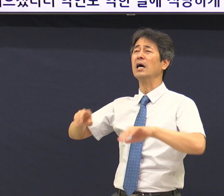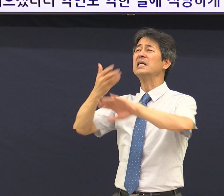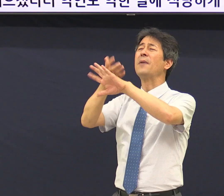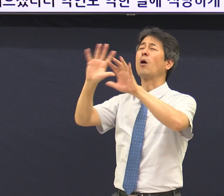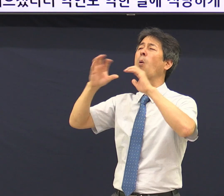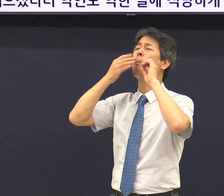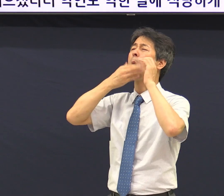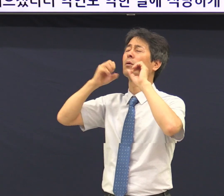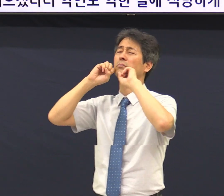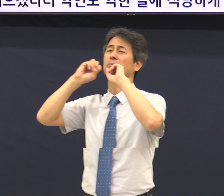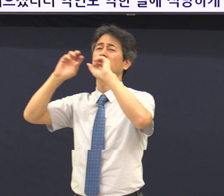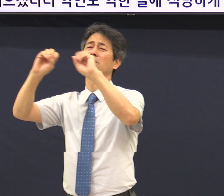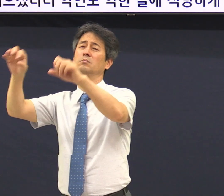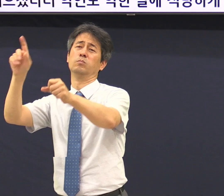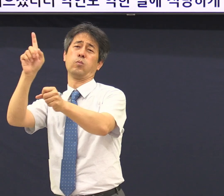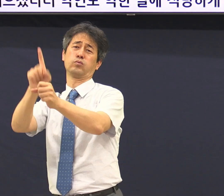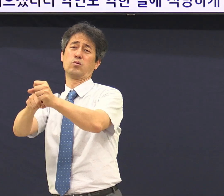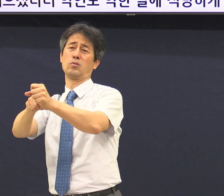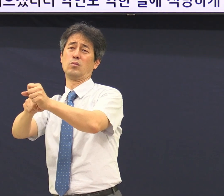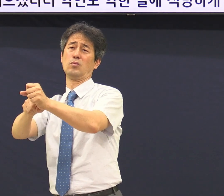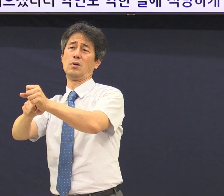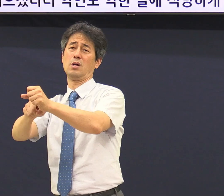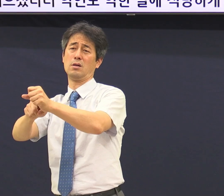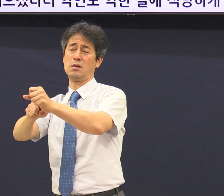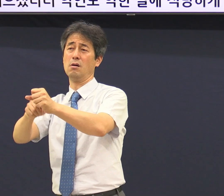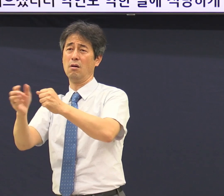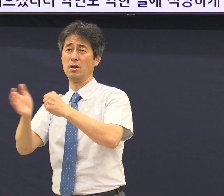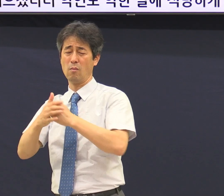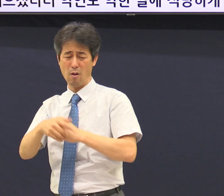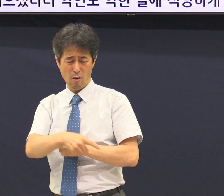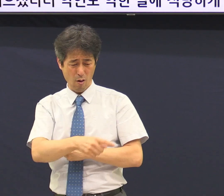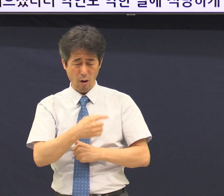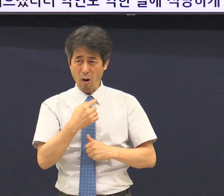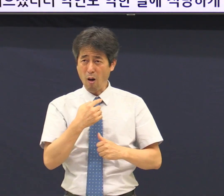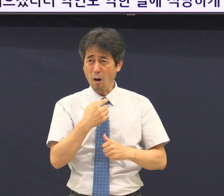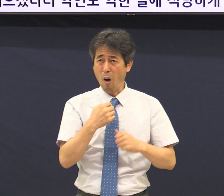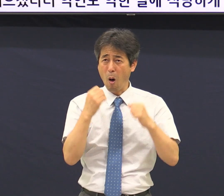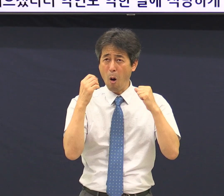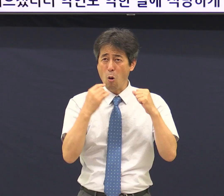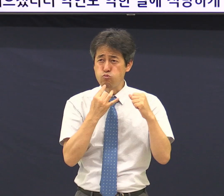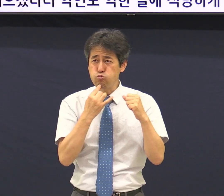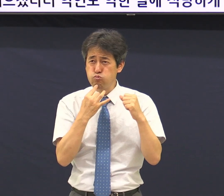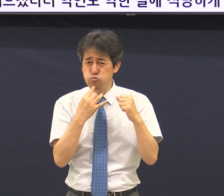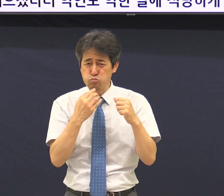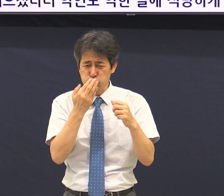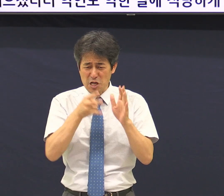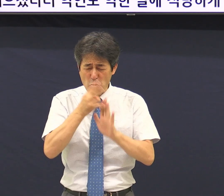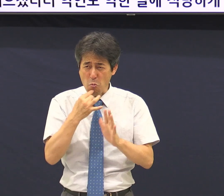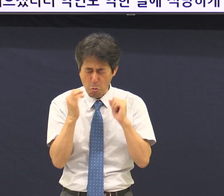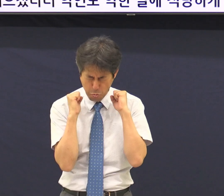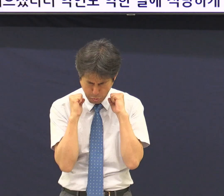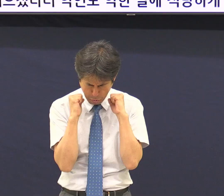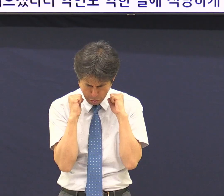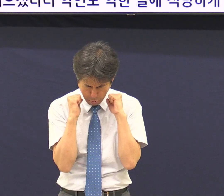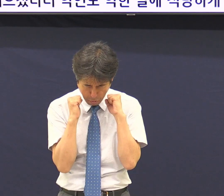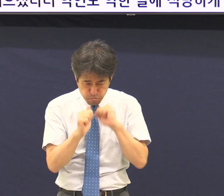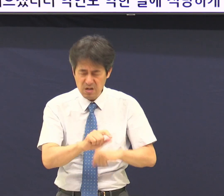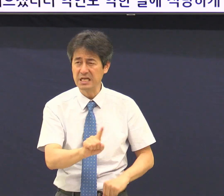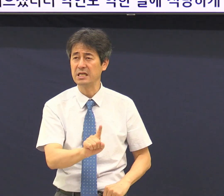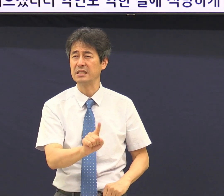것은 무엇입니까? 이방까지도 나아가서 복음을 전할 것을 원하셨습니다. 그런데 예루살렘에만